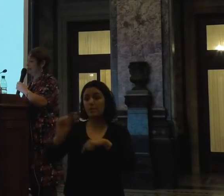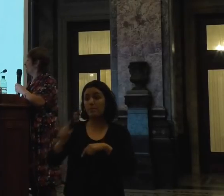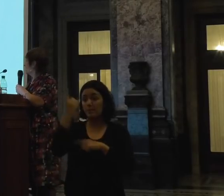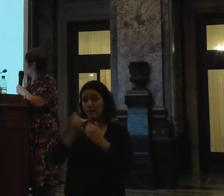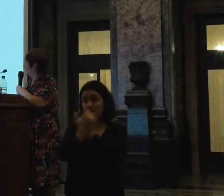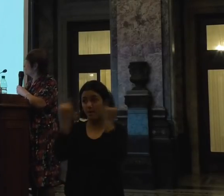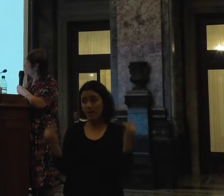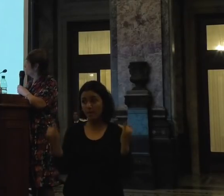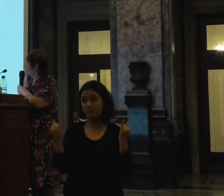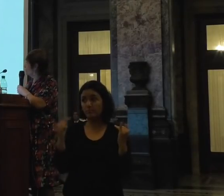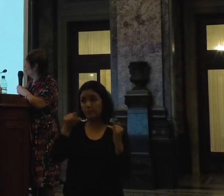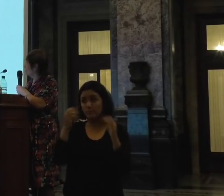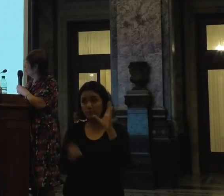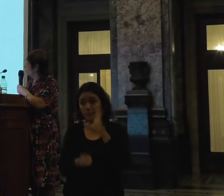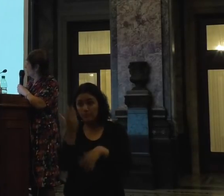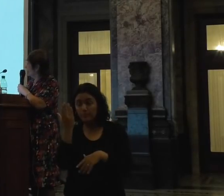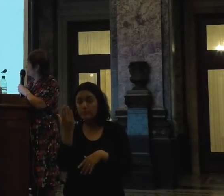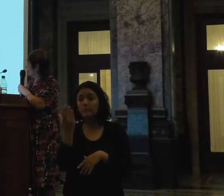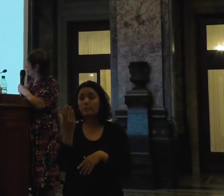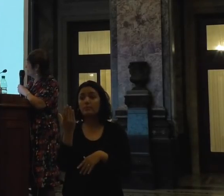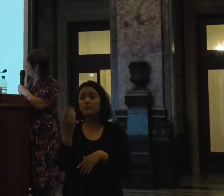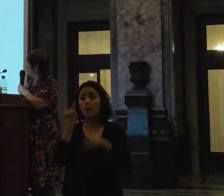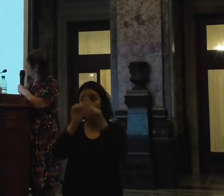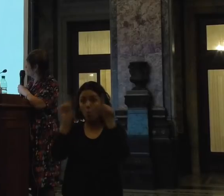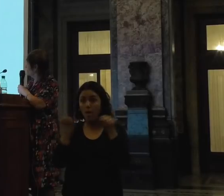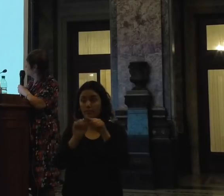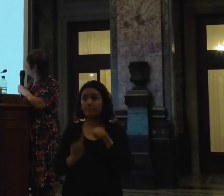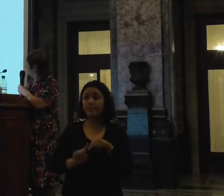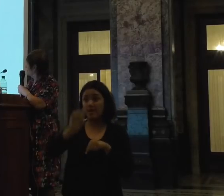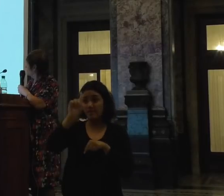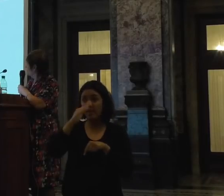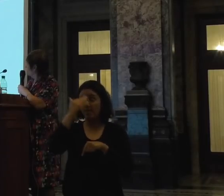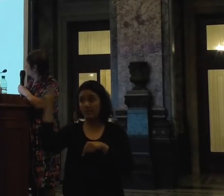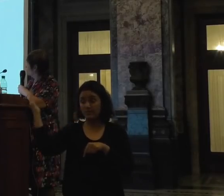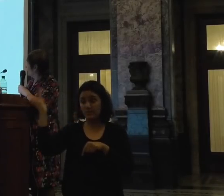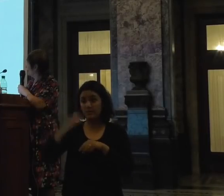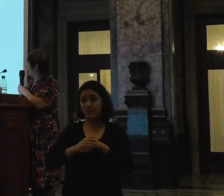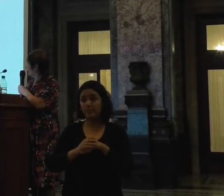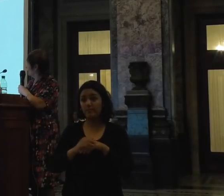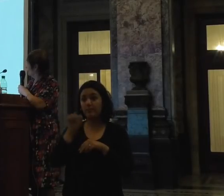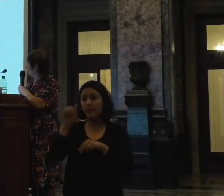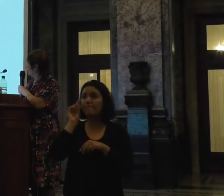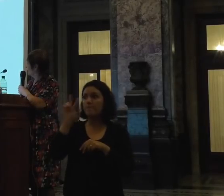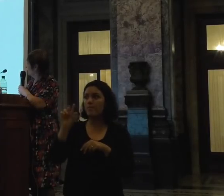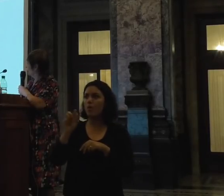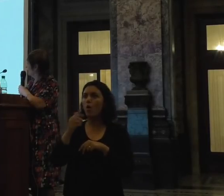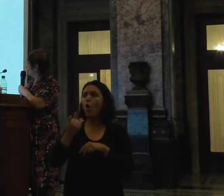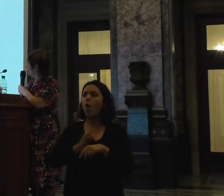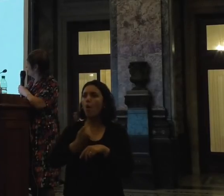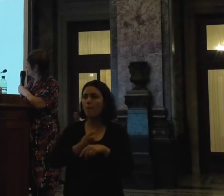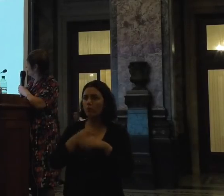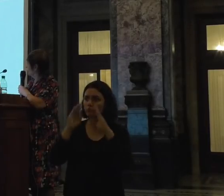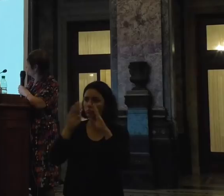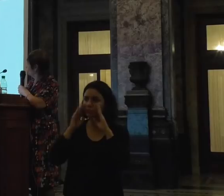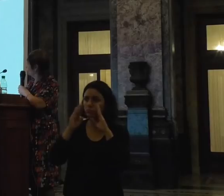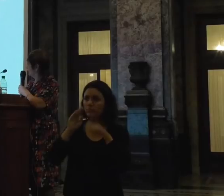día que aparece un estímulo en el cuadrante de arriba a la derecha, vemos cuál es el rendimiento perceptual, la tasa